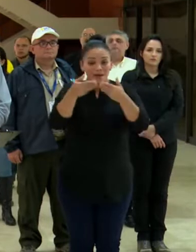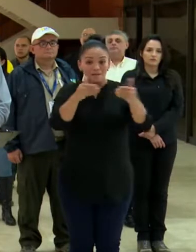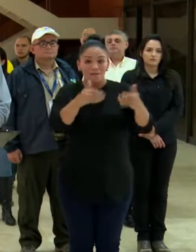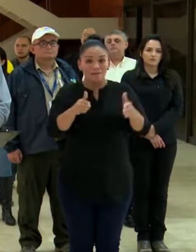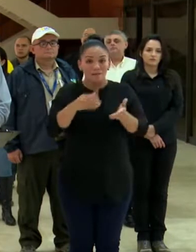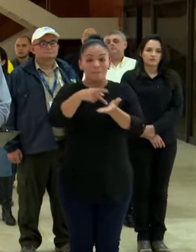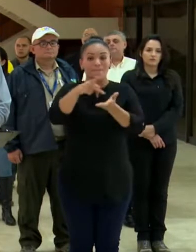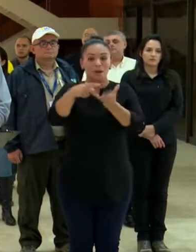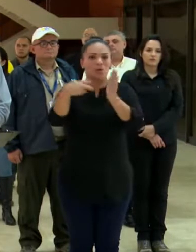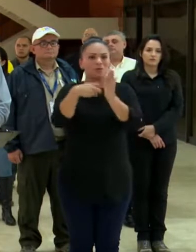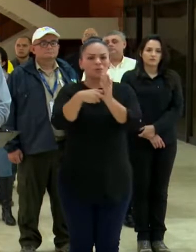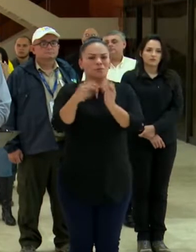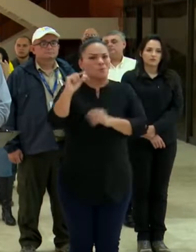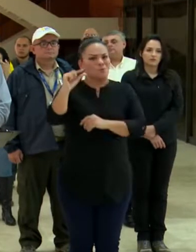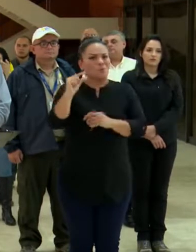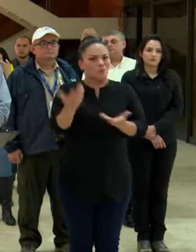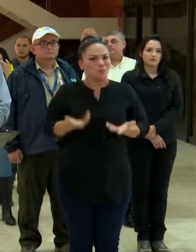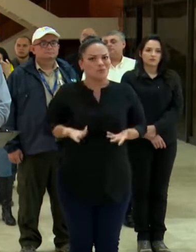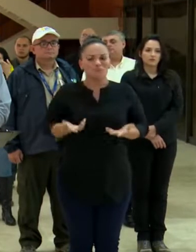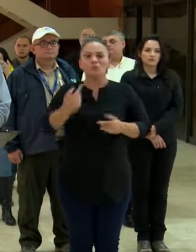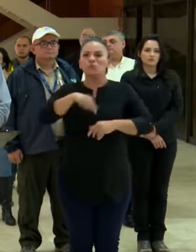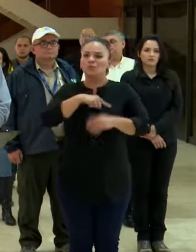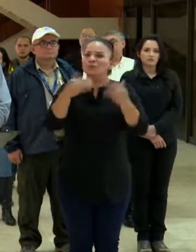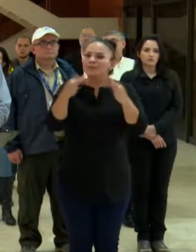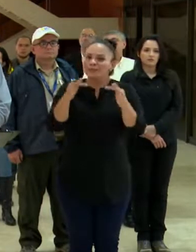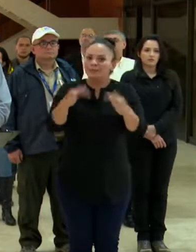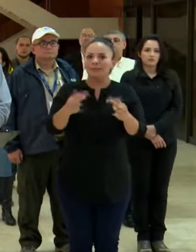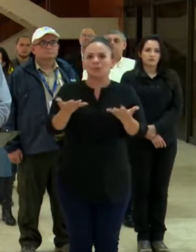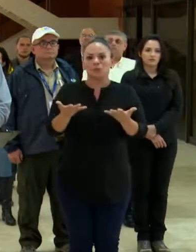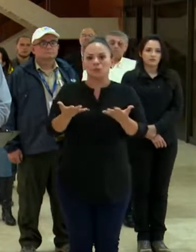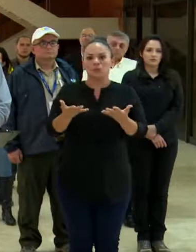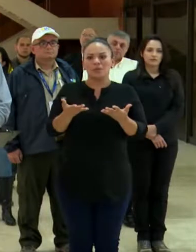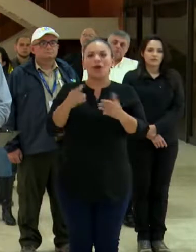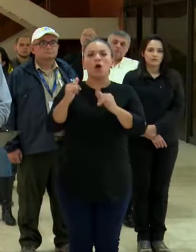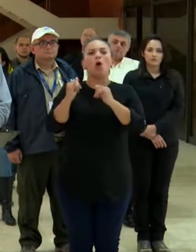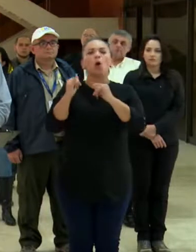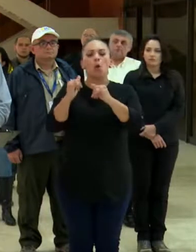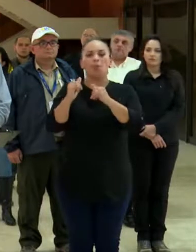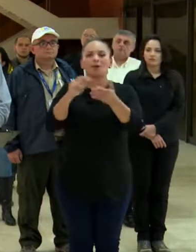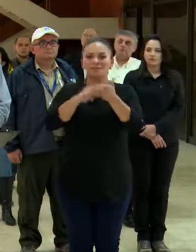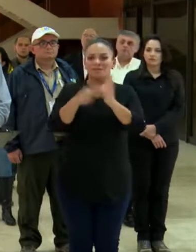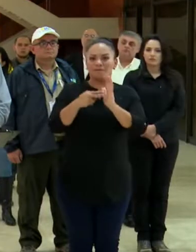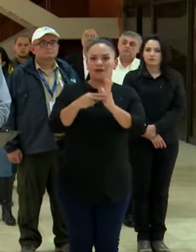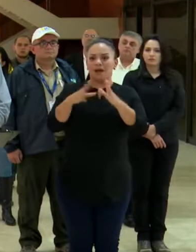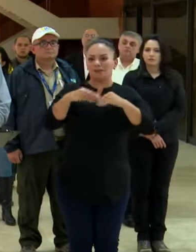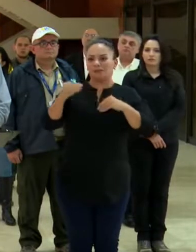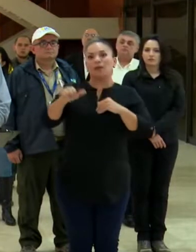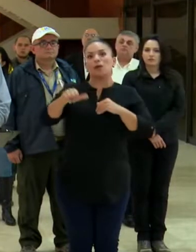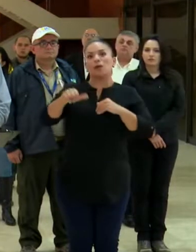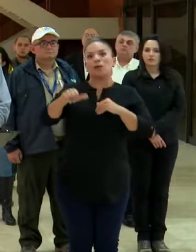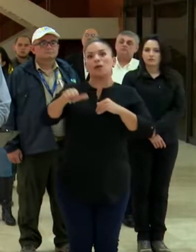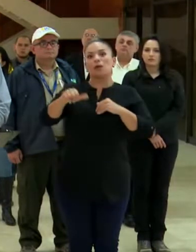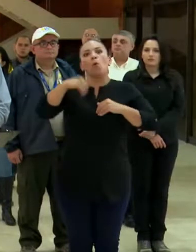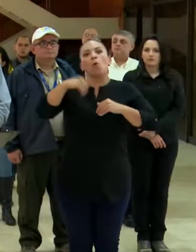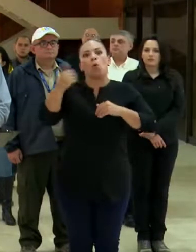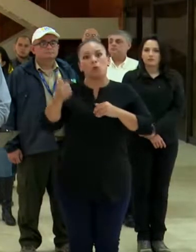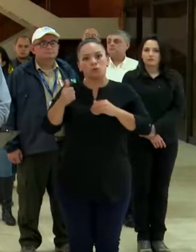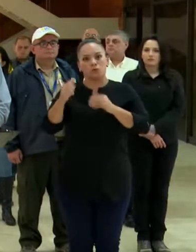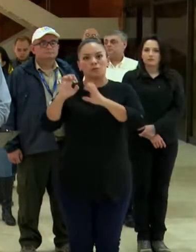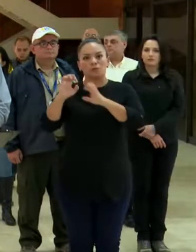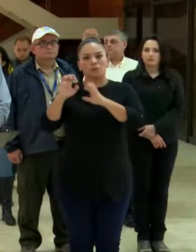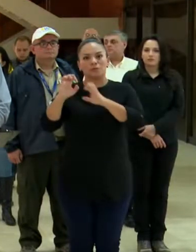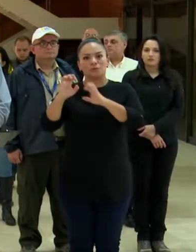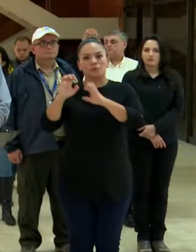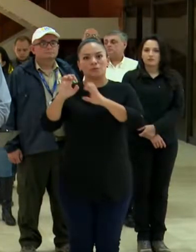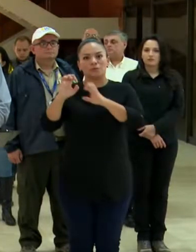pago electrónico son muy pocos y estamos tratando de homologar. Eso significa que se acepten otras marcas de equipos que tienen un costo